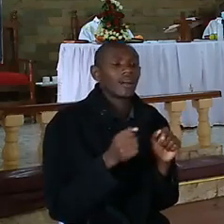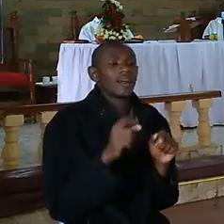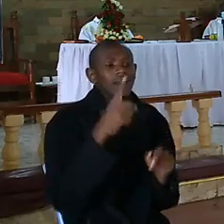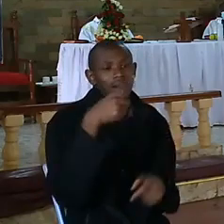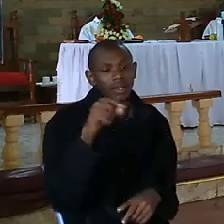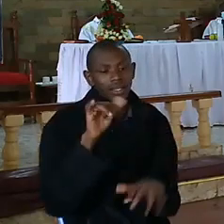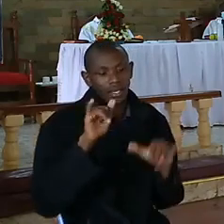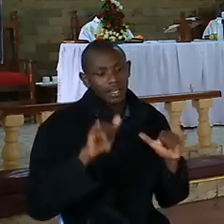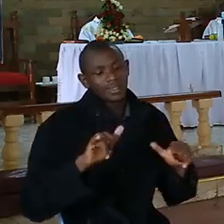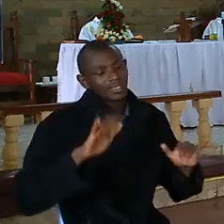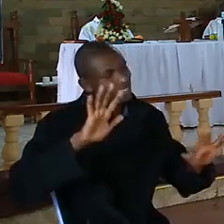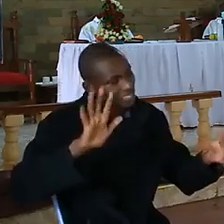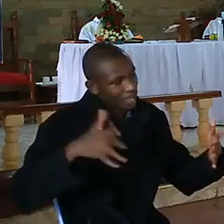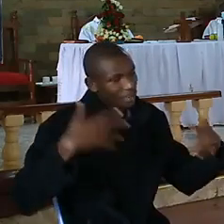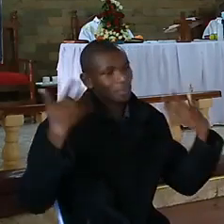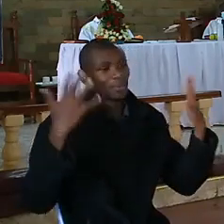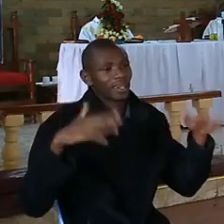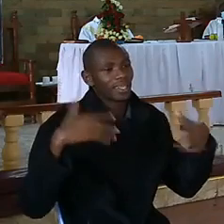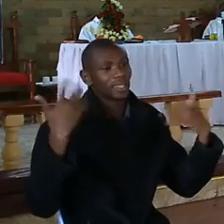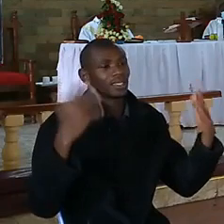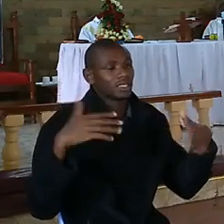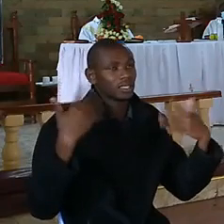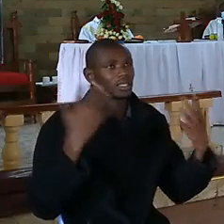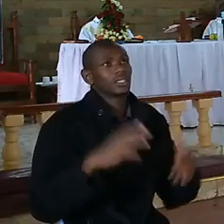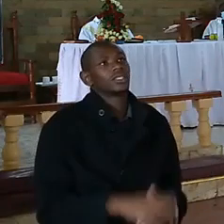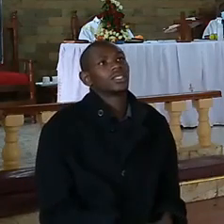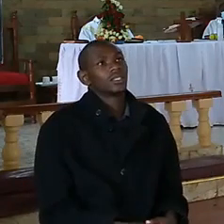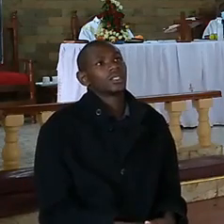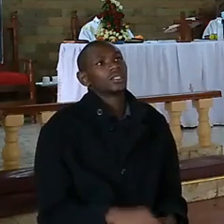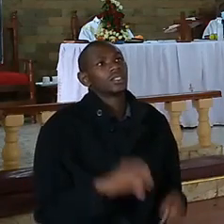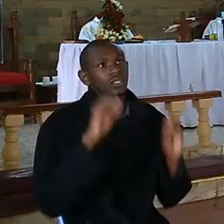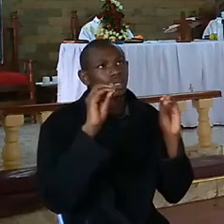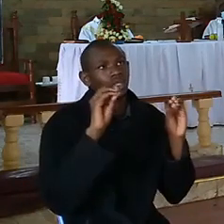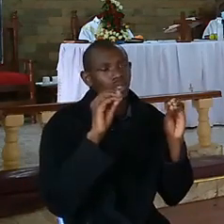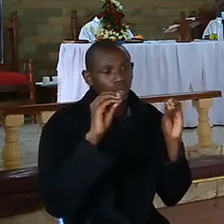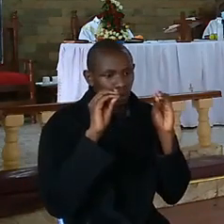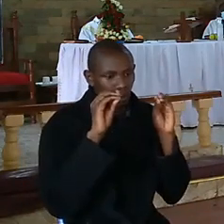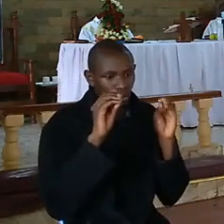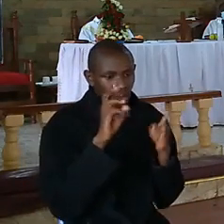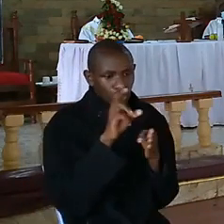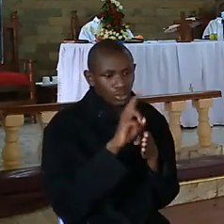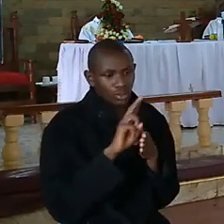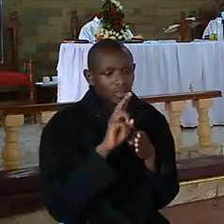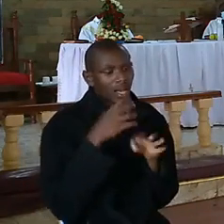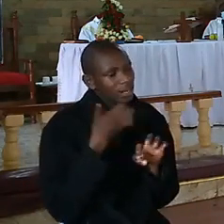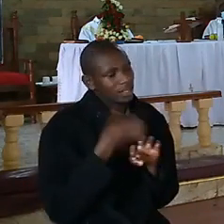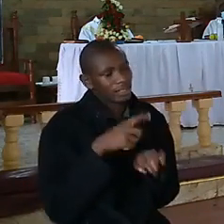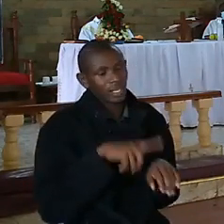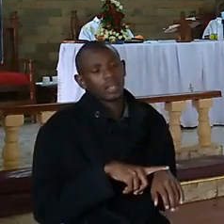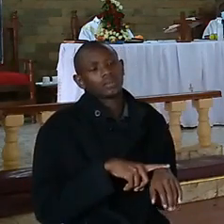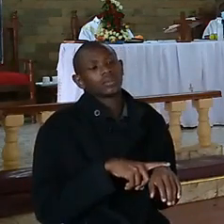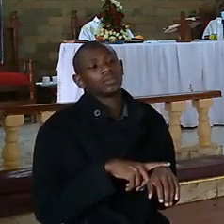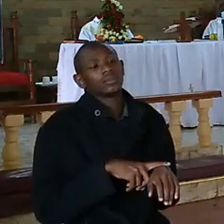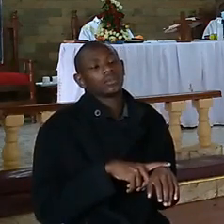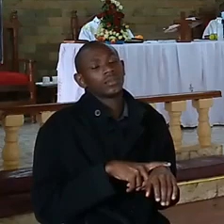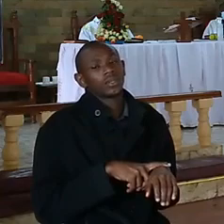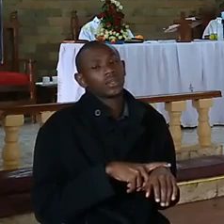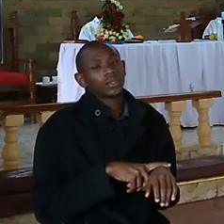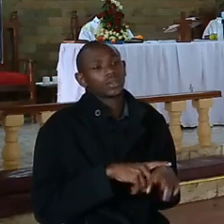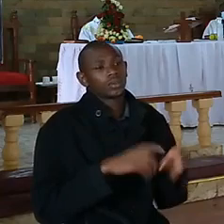na celebrations ona thengia wa gukorwo arimu makihuthira ihinda iri makigerera ihinda iritu uhoro-ini wa kugeria